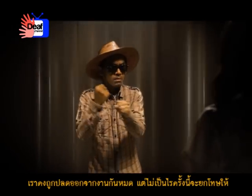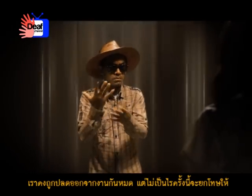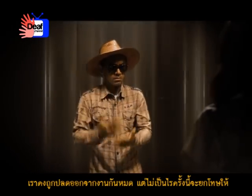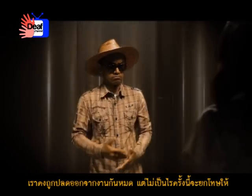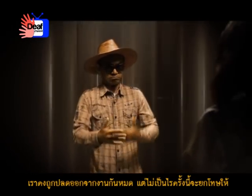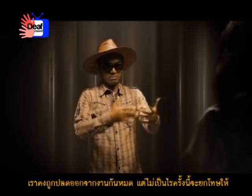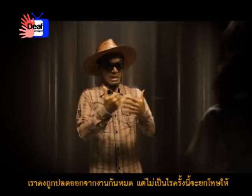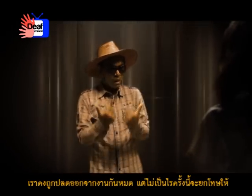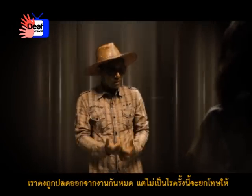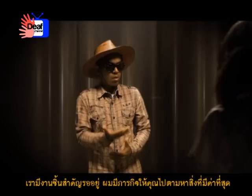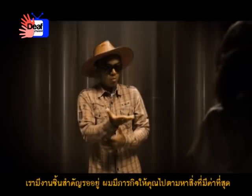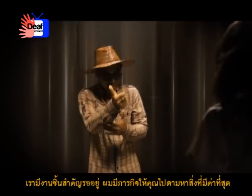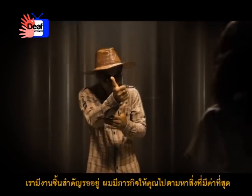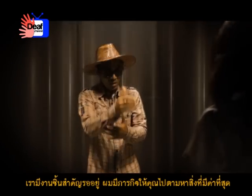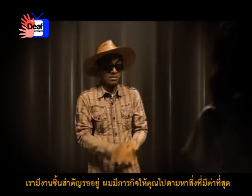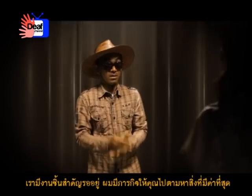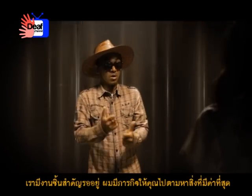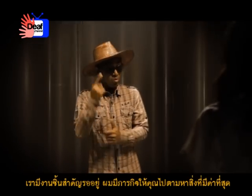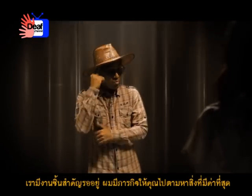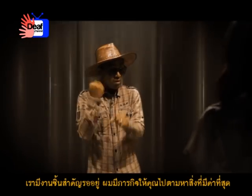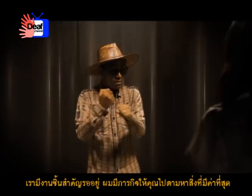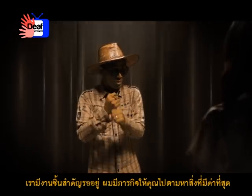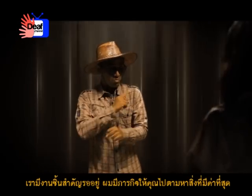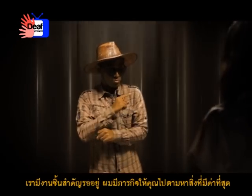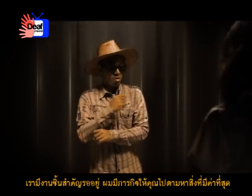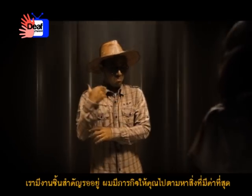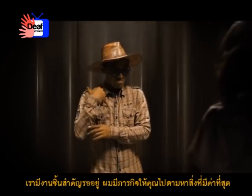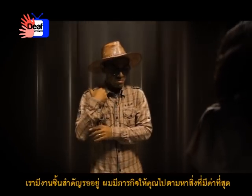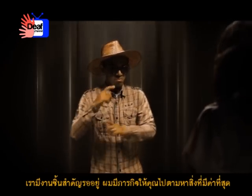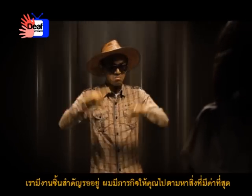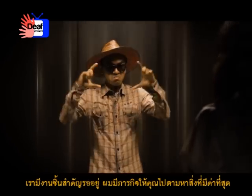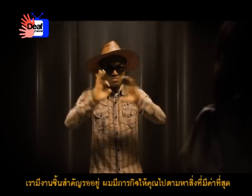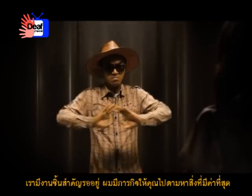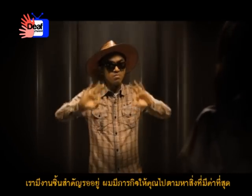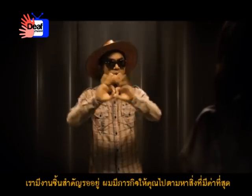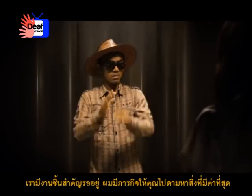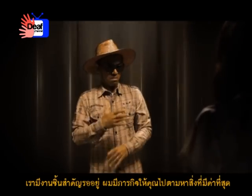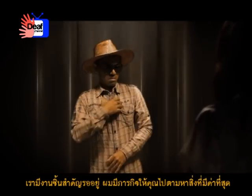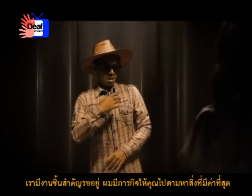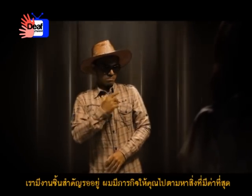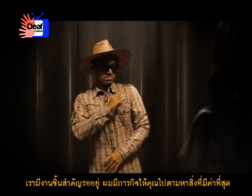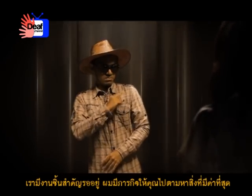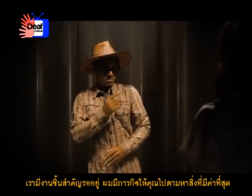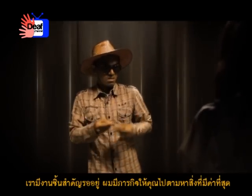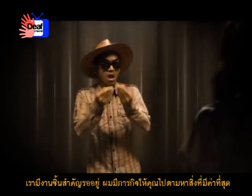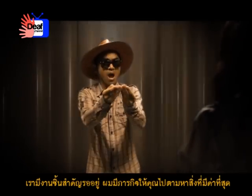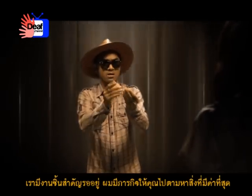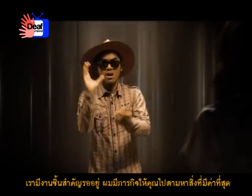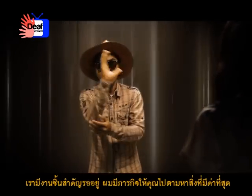ครั้งนี้ยกโทษให้นี่ดีนะที่มีงานใหญ่รออยู่ข้ามีภารกิจให้เจ้าไปตามหาสิ่งที่